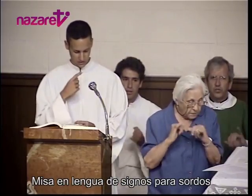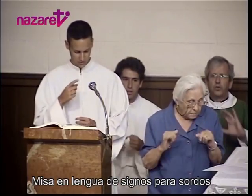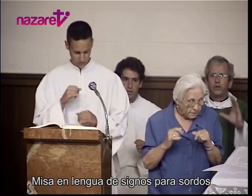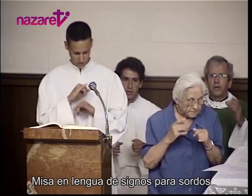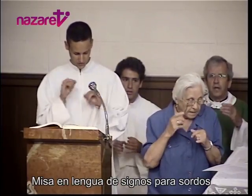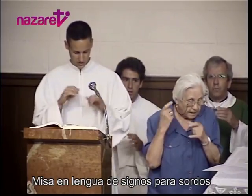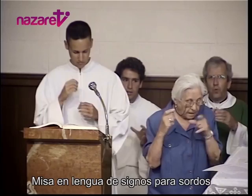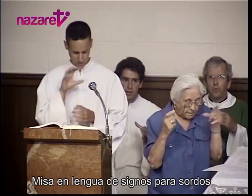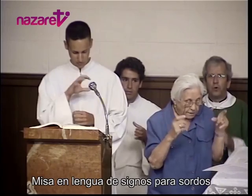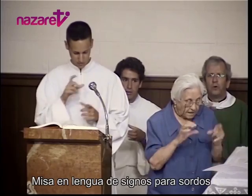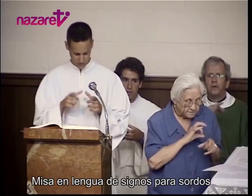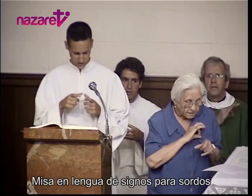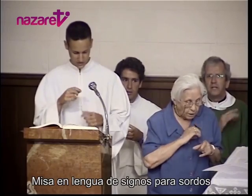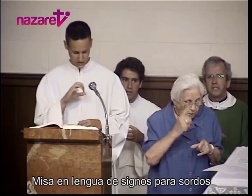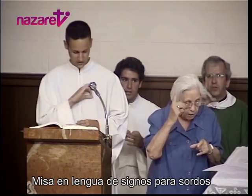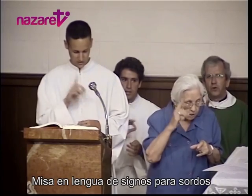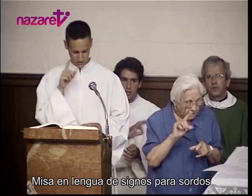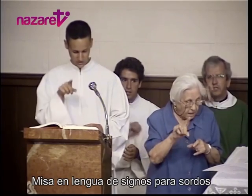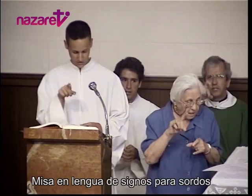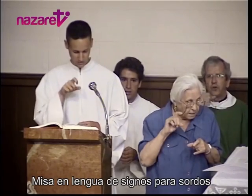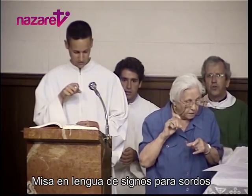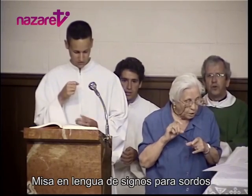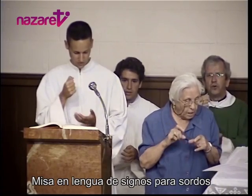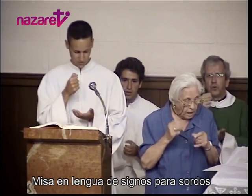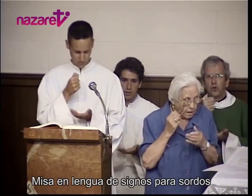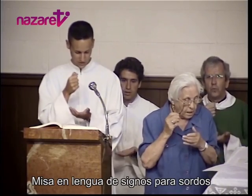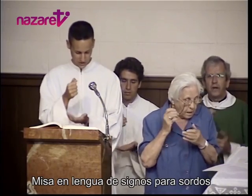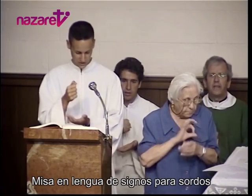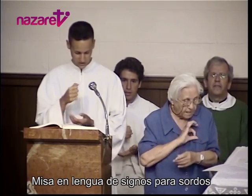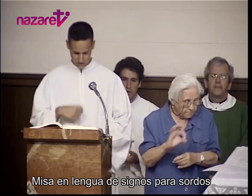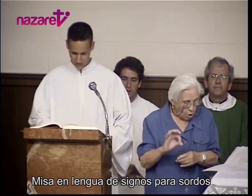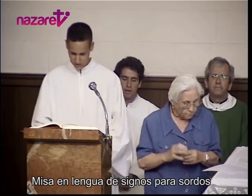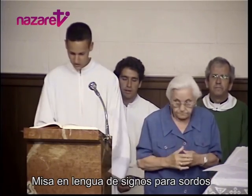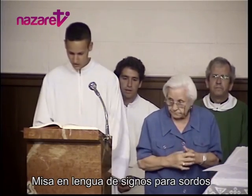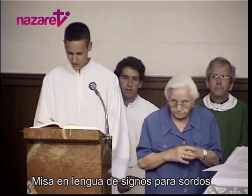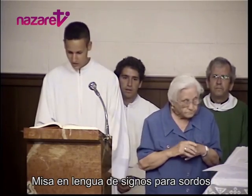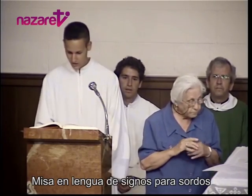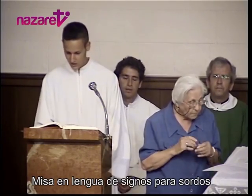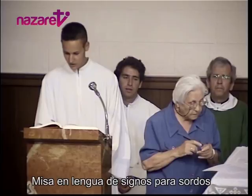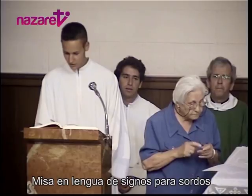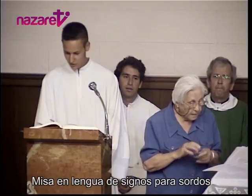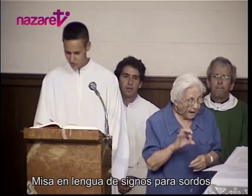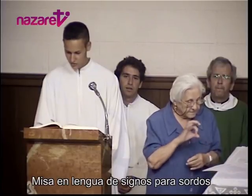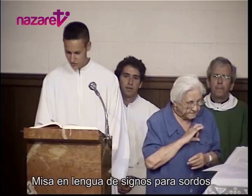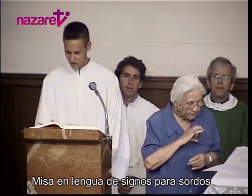Dichoso el pueblo que el Señor escogió como heredad. En los ojos del